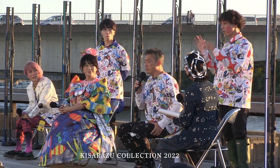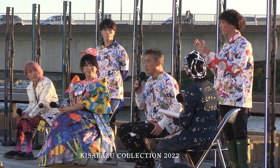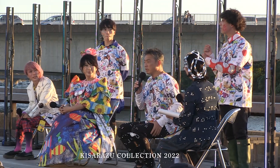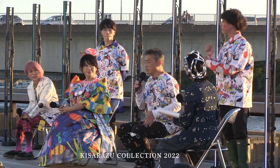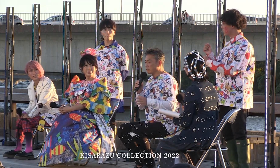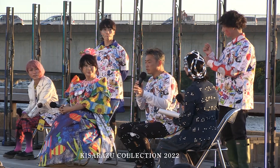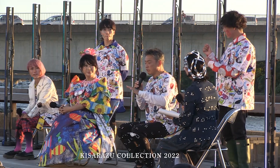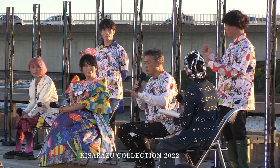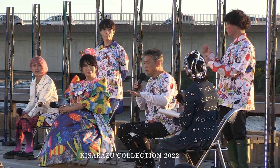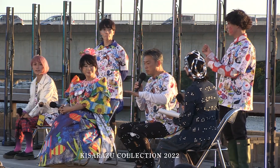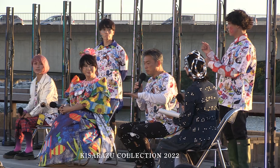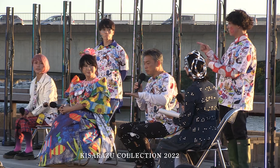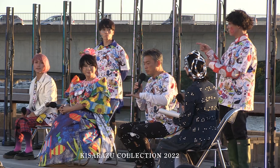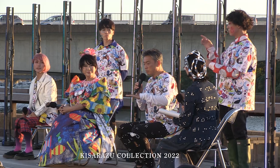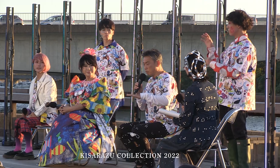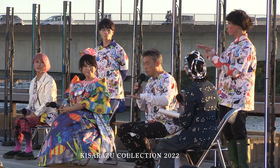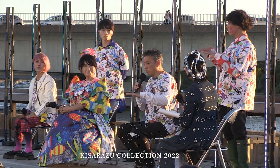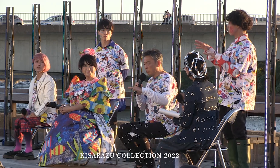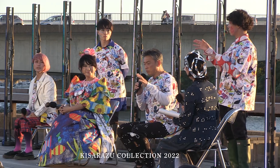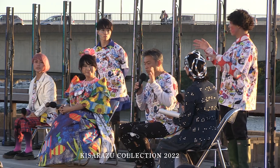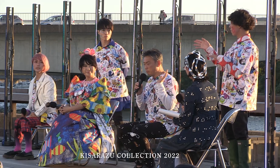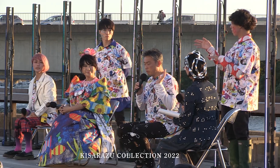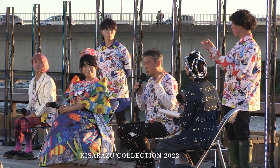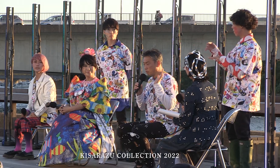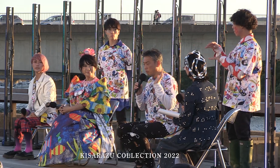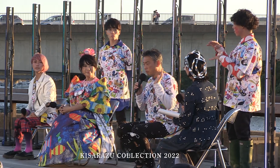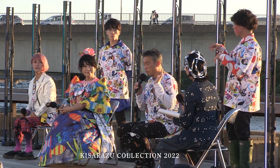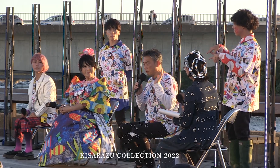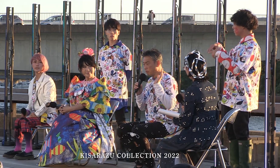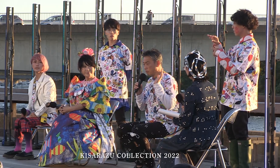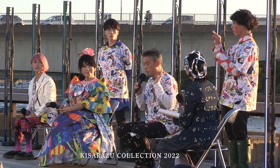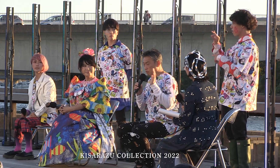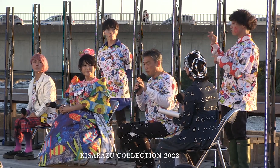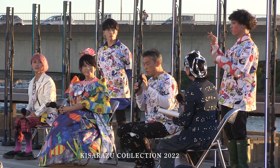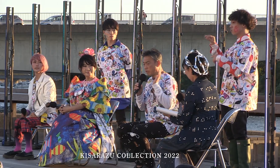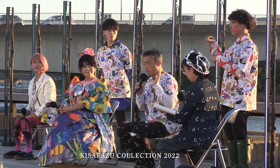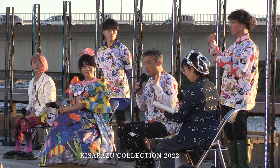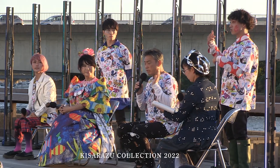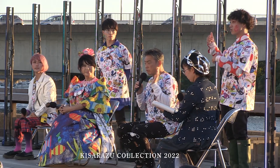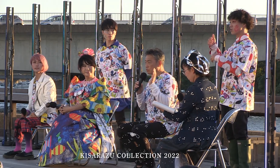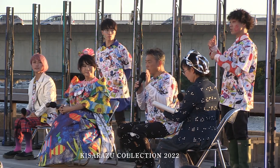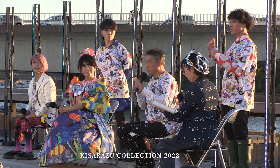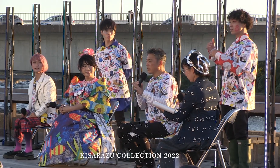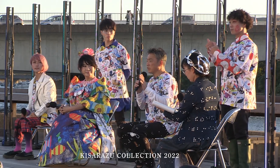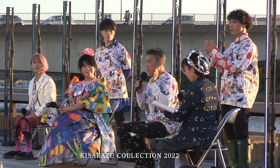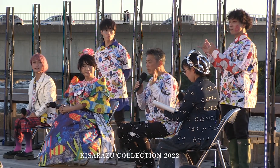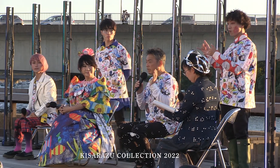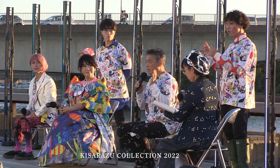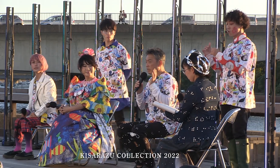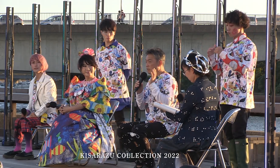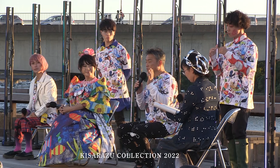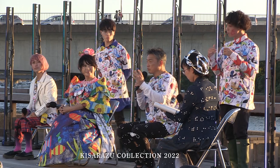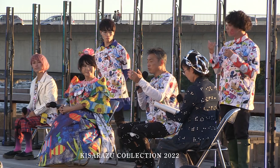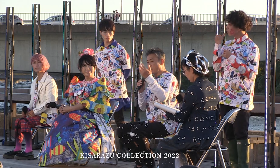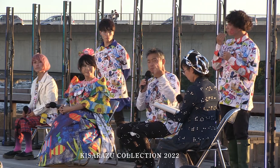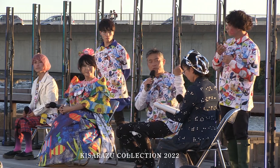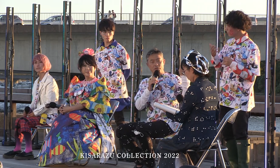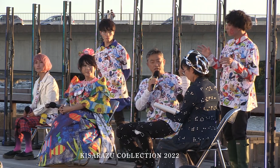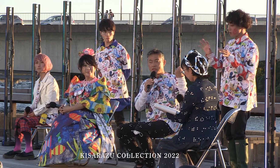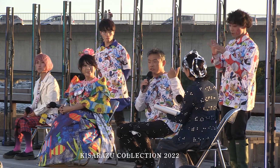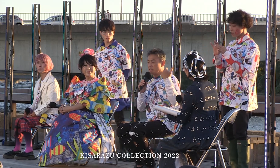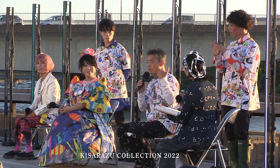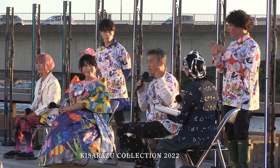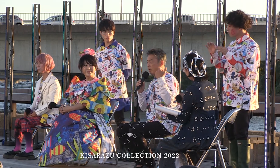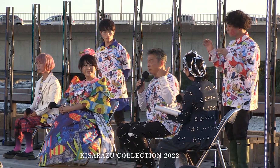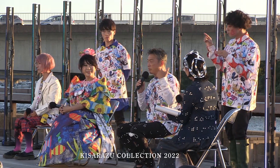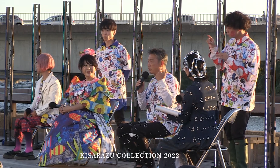から やはり木更津市民もこの海との接点が多少減ってきて、多分ここから見る